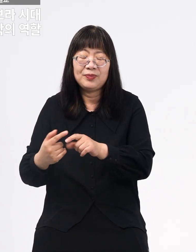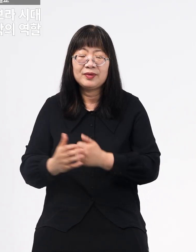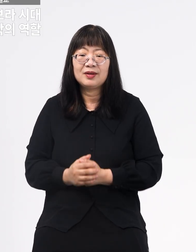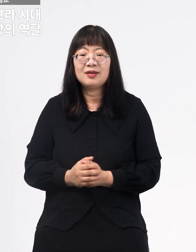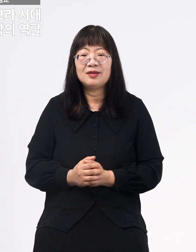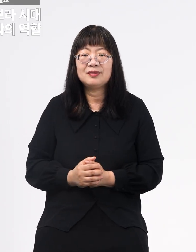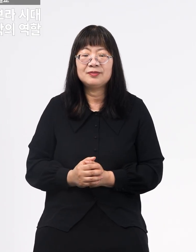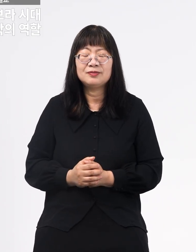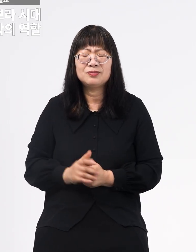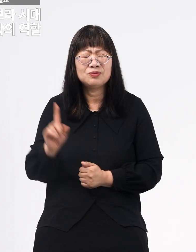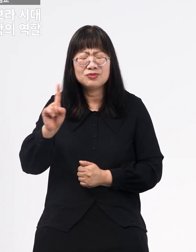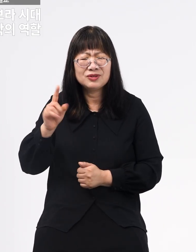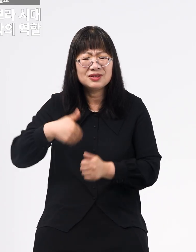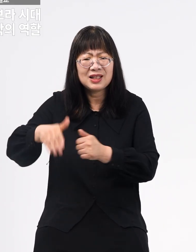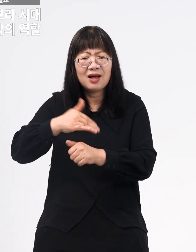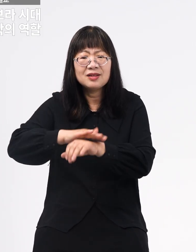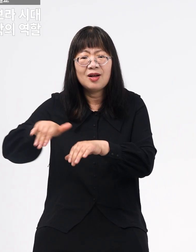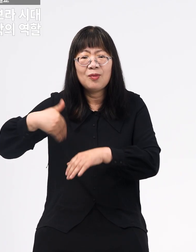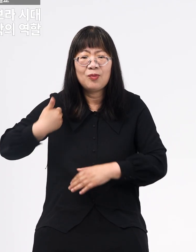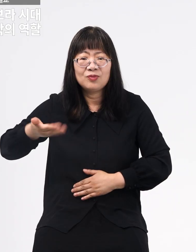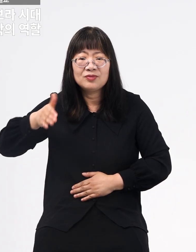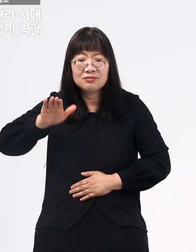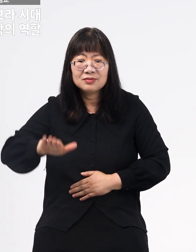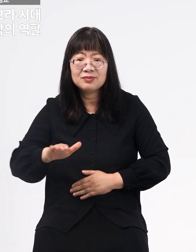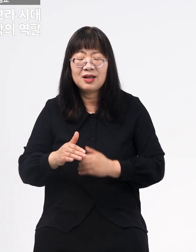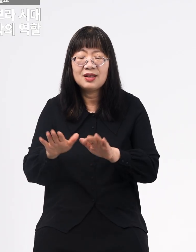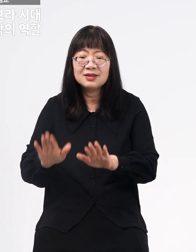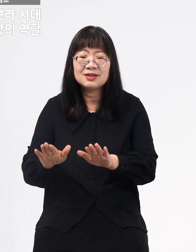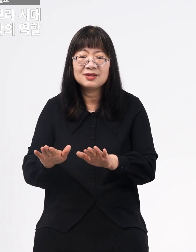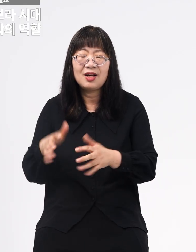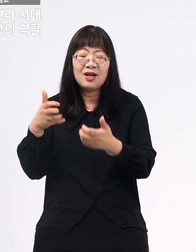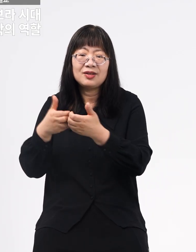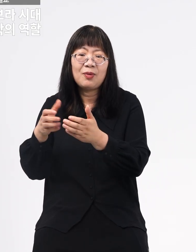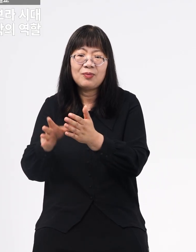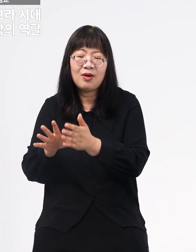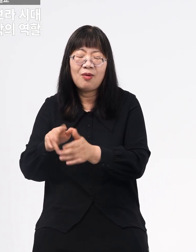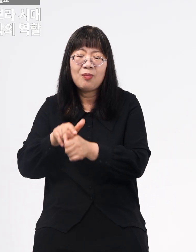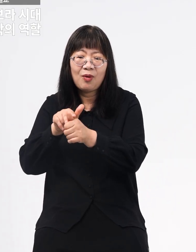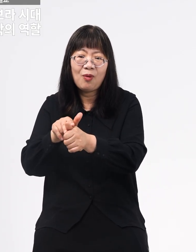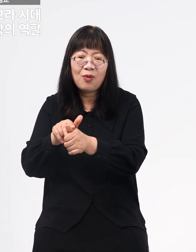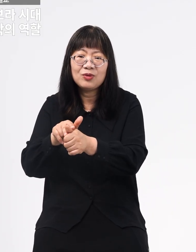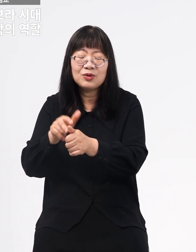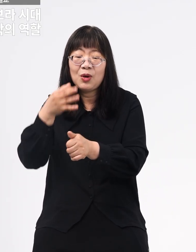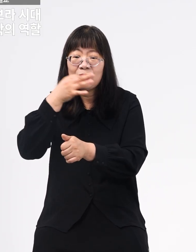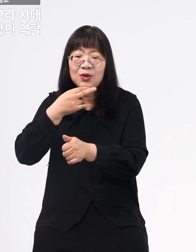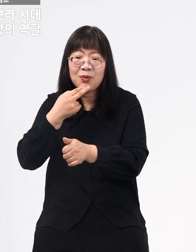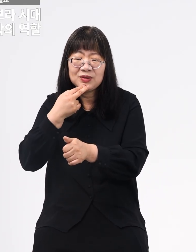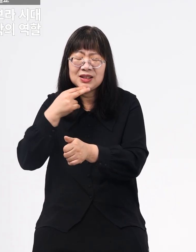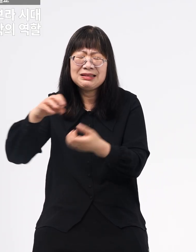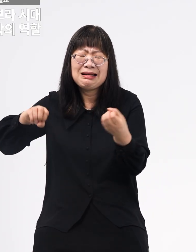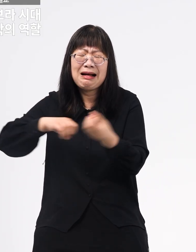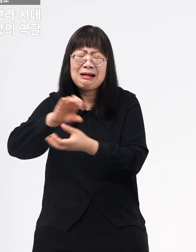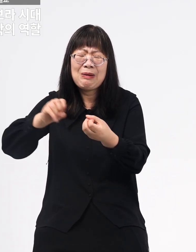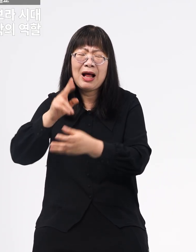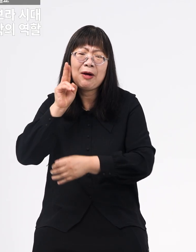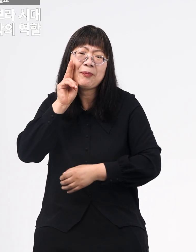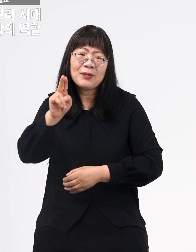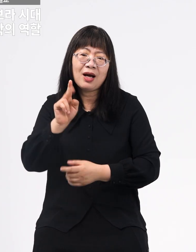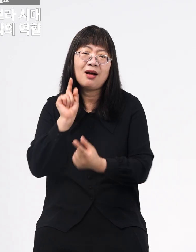어떤 내용인지 모르겠는데 여기서 병거도 무용지물이 되는 대혼란이 일어나요.